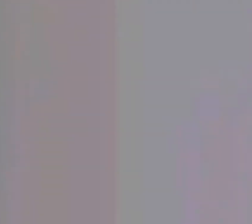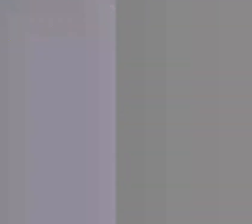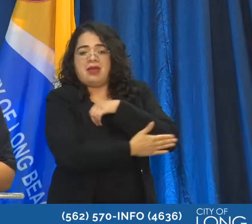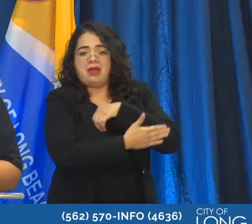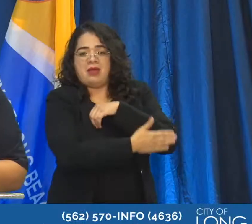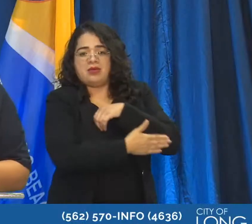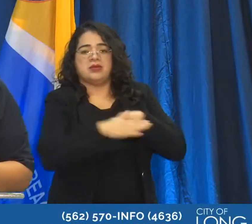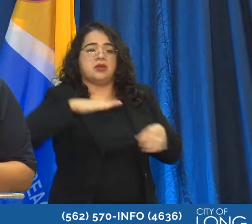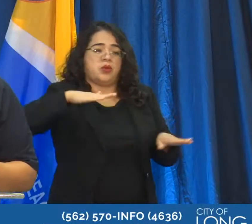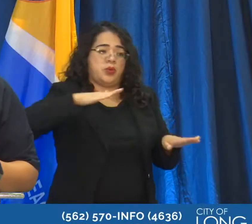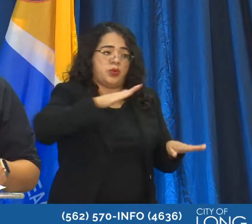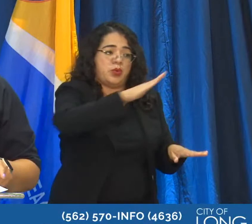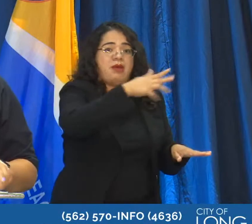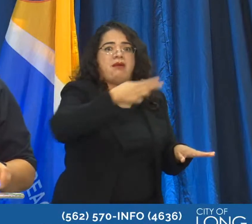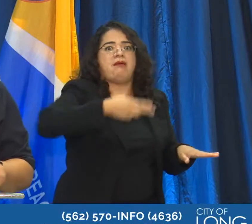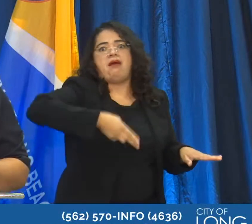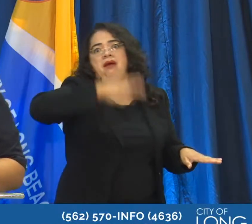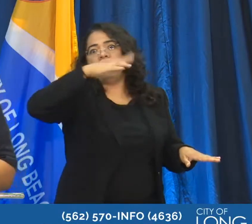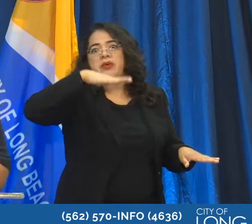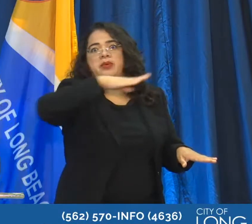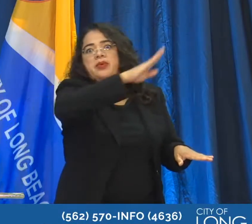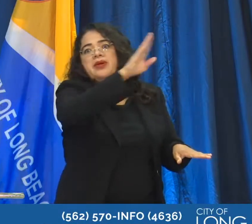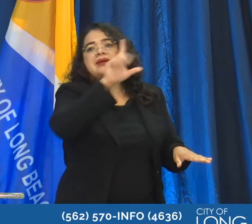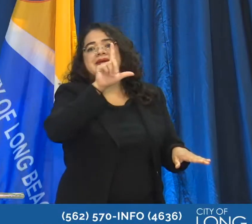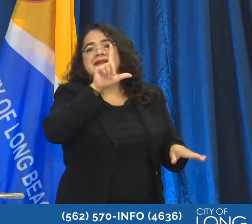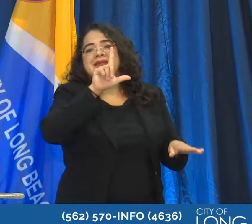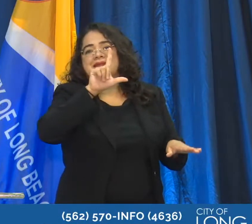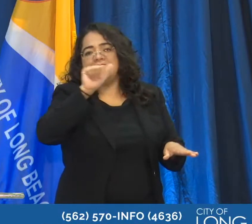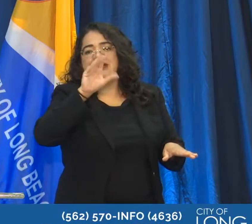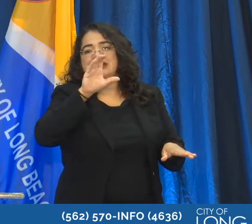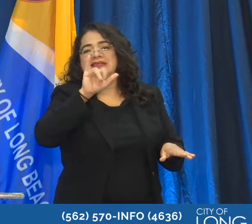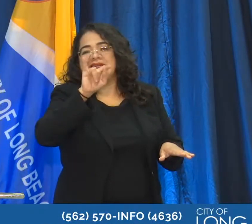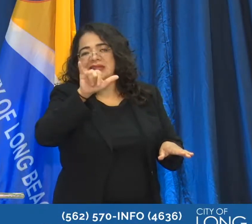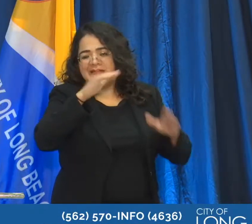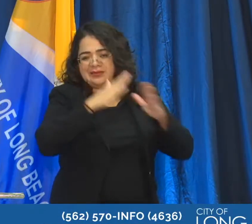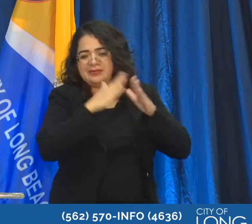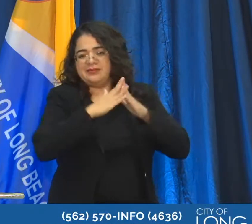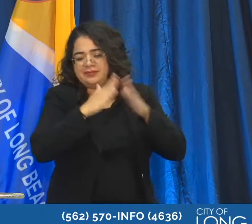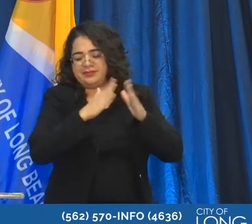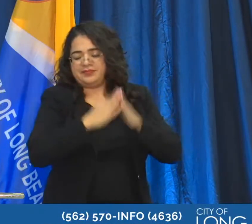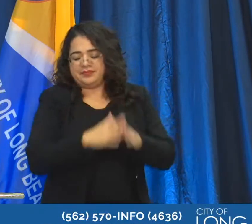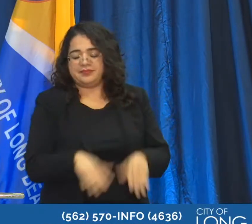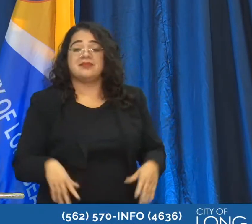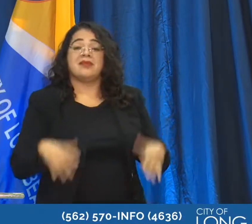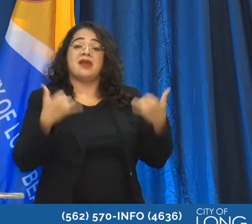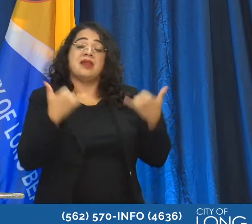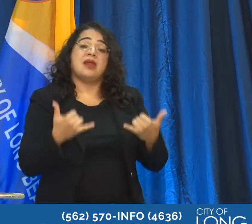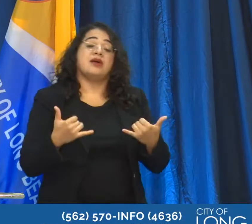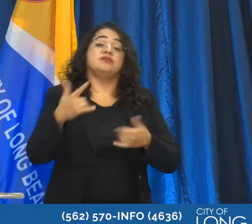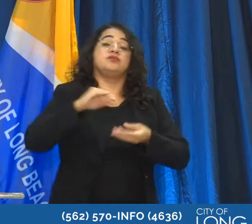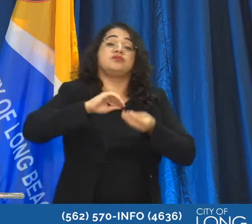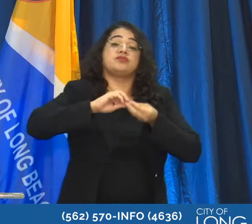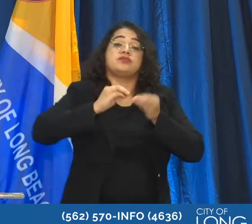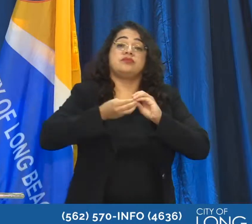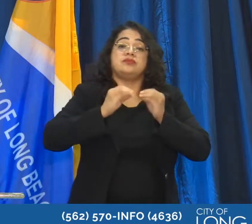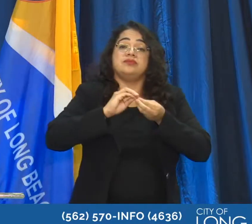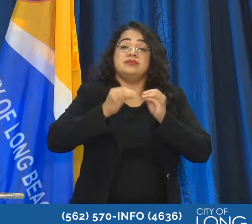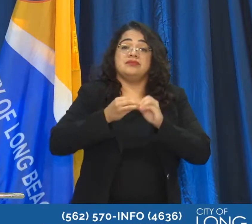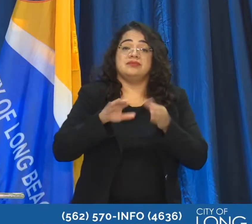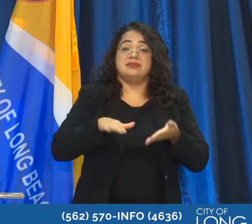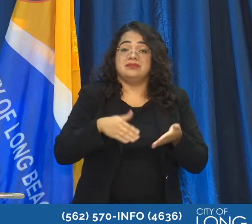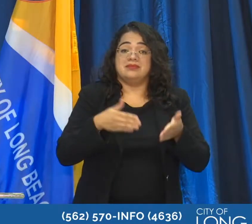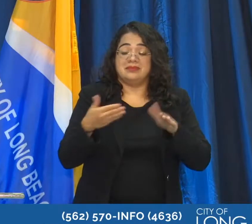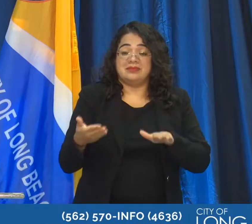el condado. La imagen número 3 es nuestros datos sobre las muertes por cada